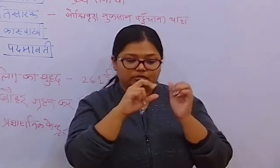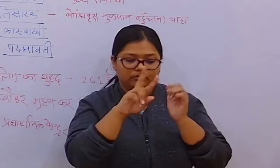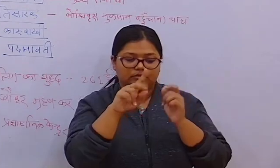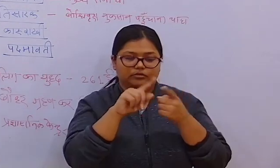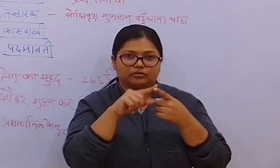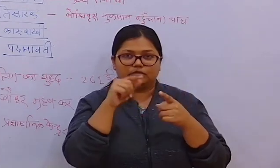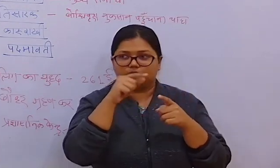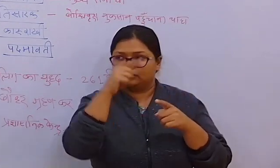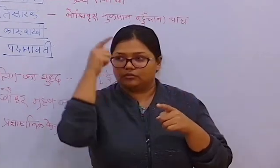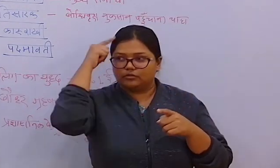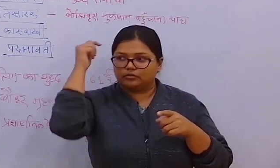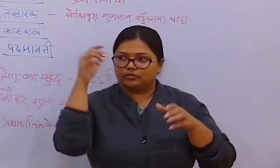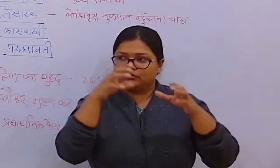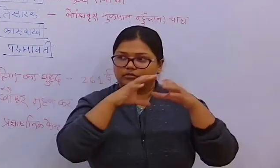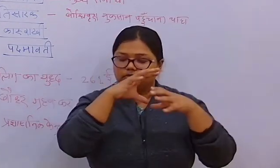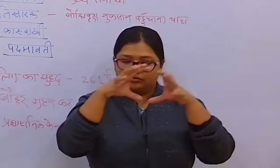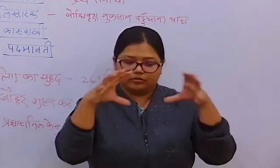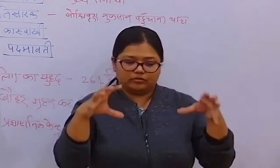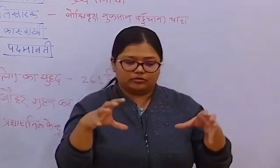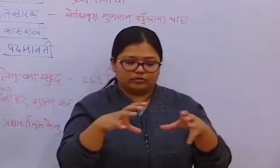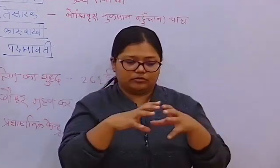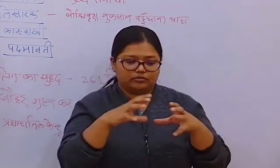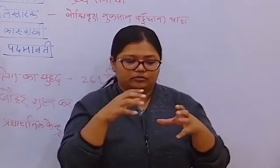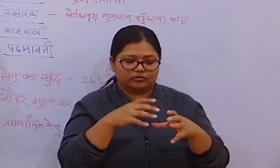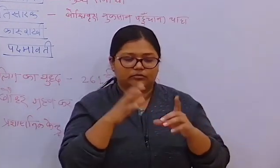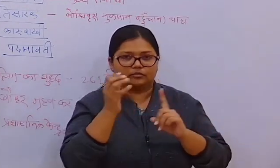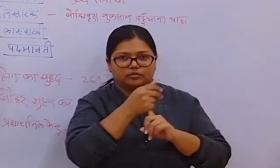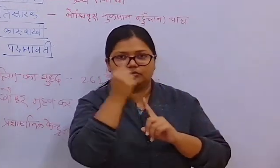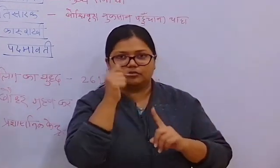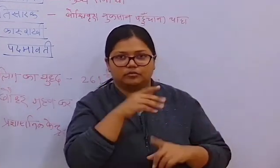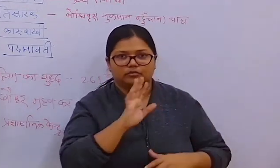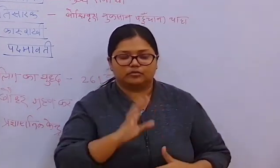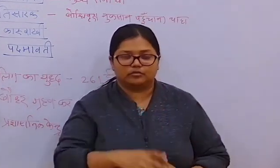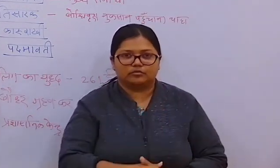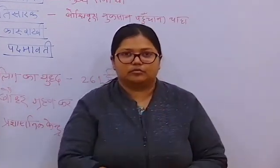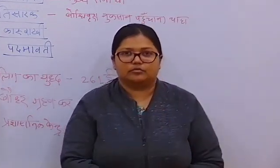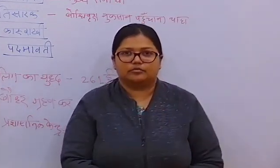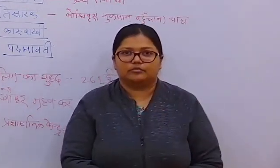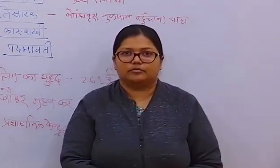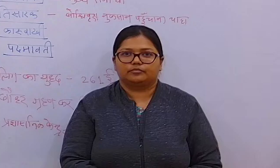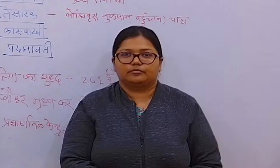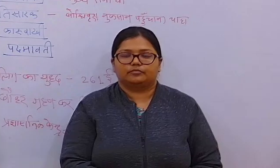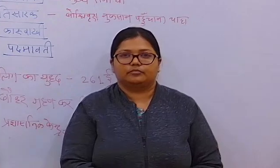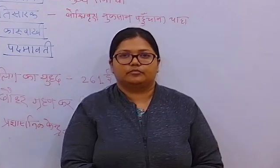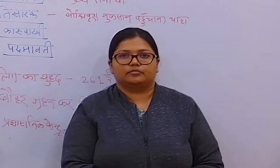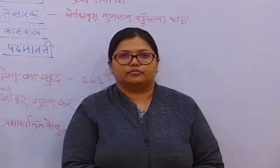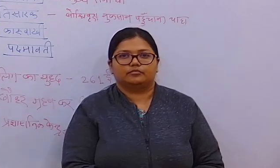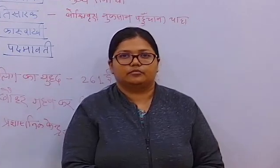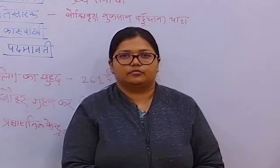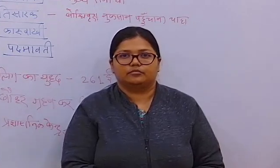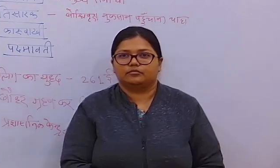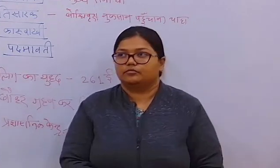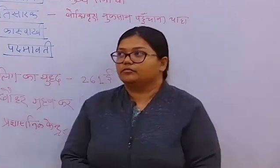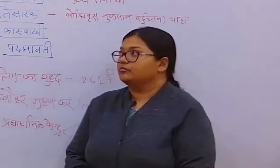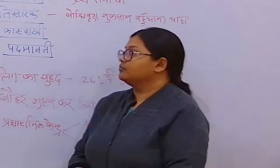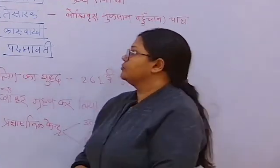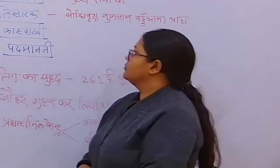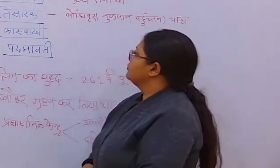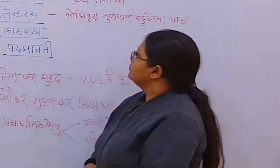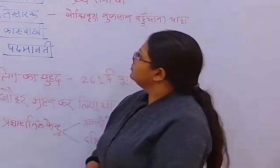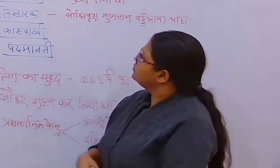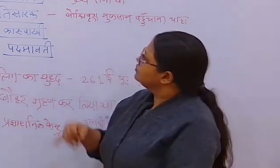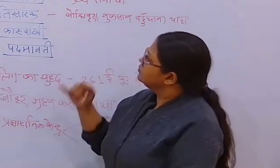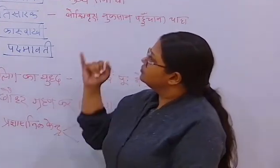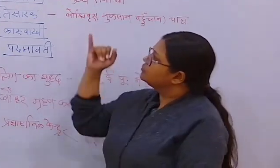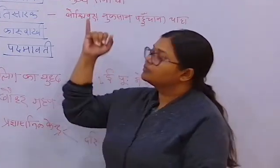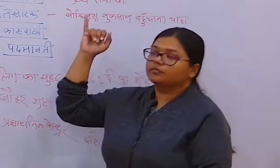तिसारक, कारुआखी और पद्मावती, असंघमिता, तिसारक, कारुआखी और पद्मावती, क्लियर